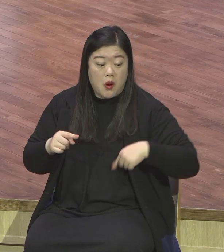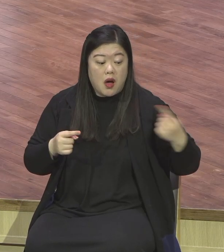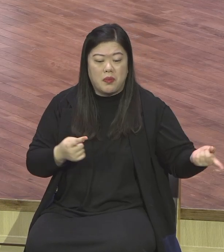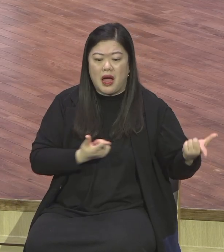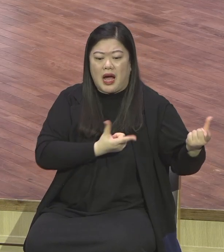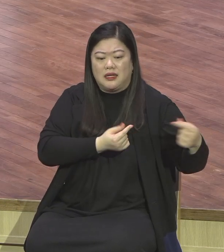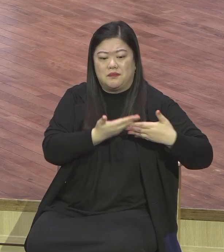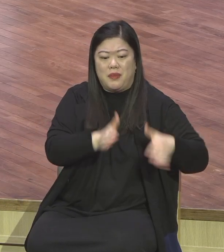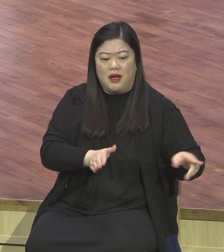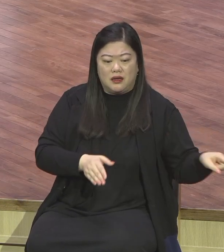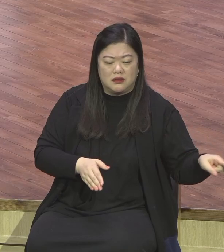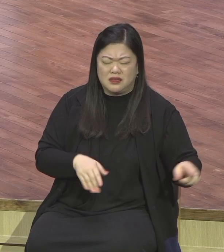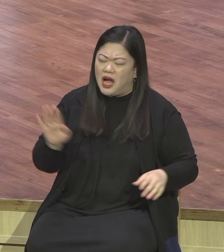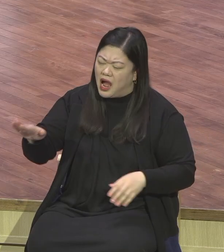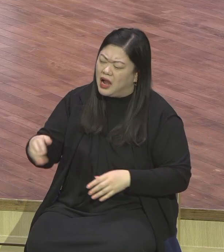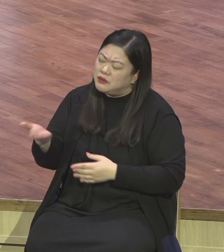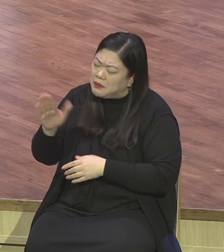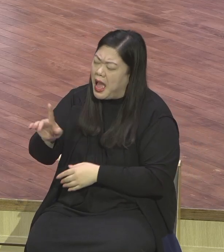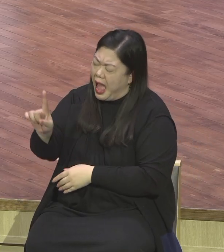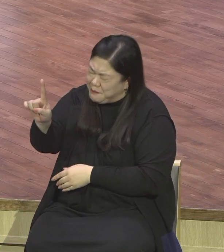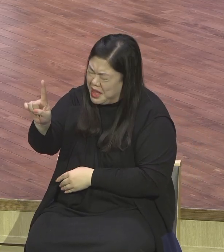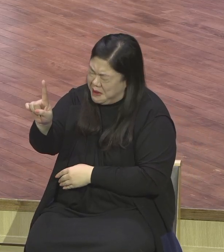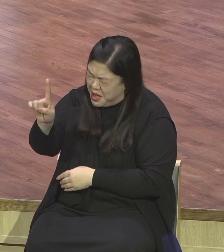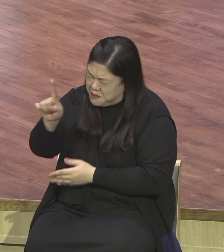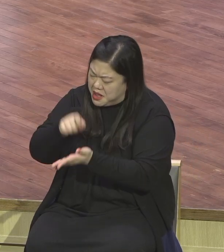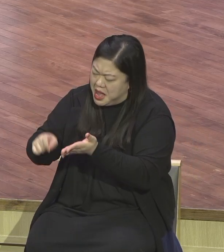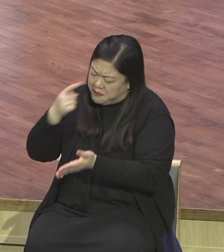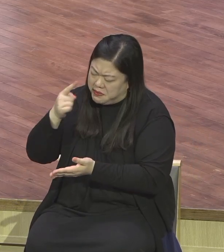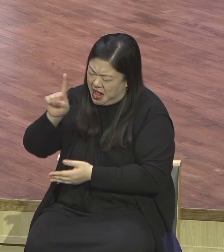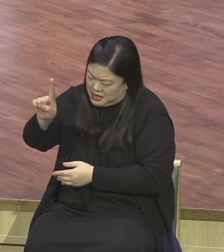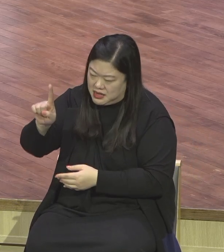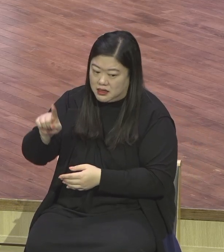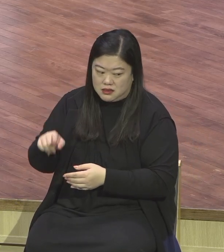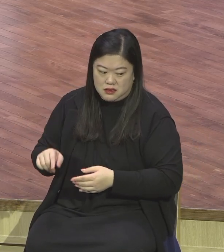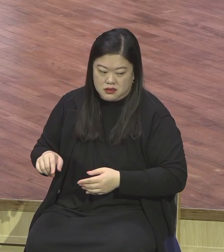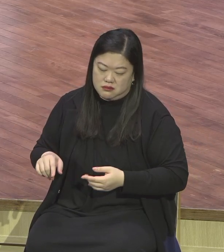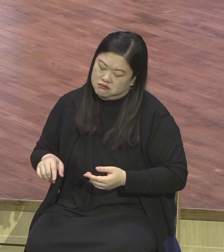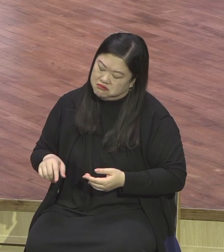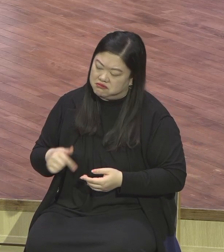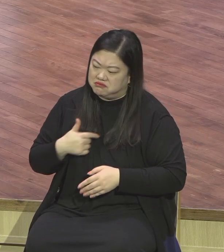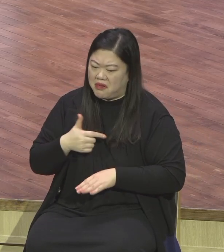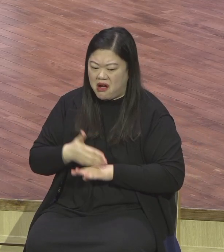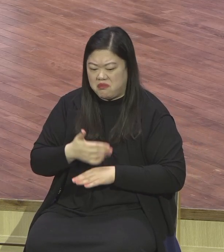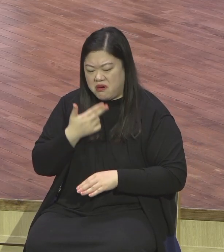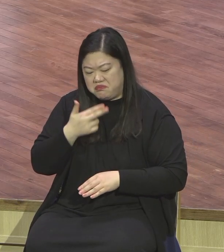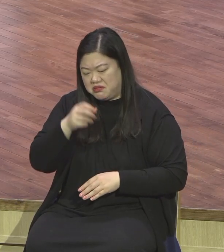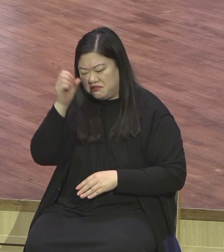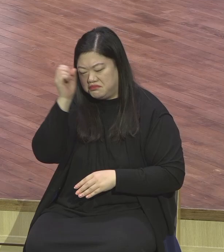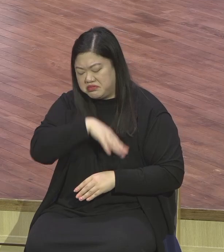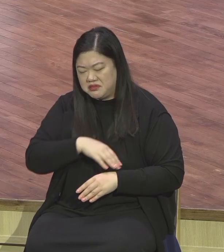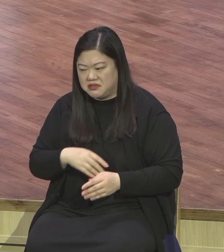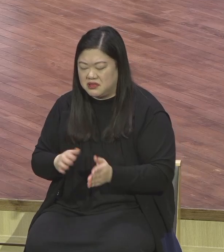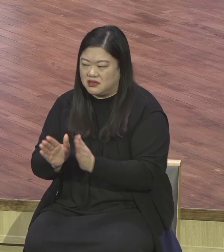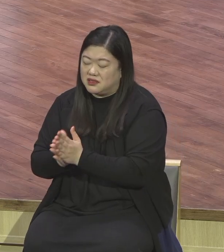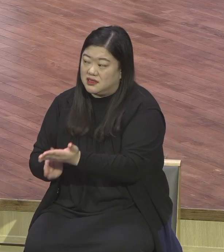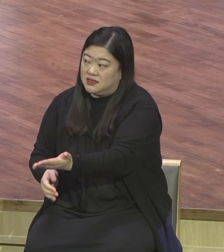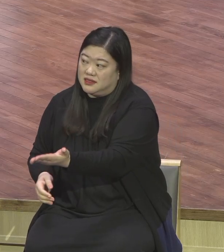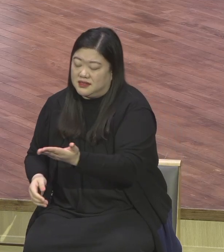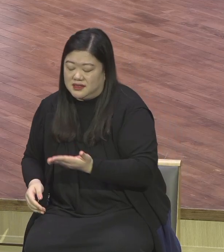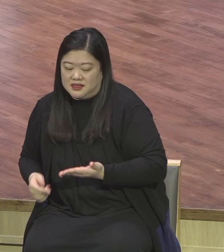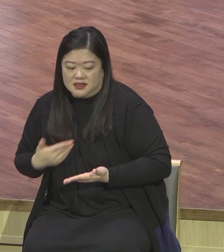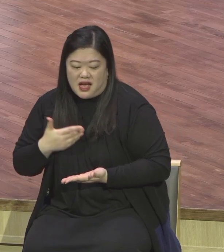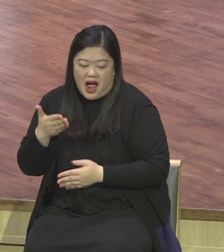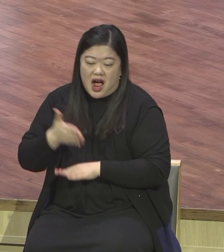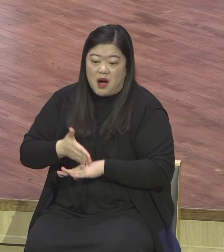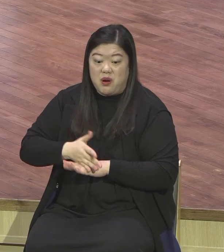가지만 써라 한 가지 한 개만 한번 써보자 한 개만 뭐 감사 노트 주니까 거창한 게